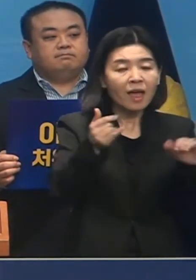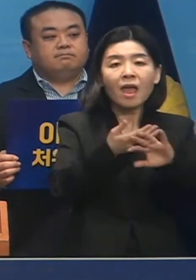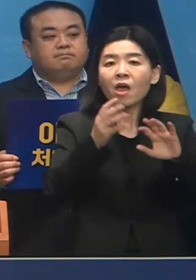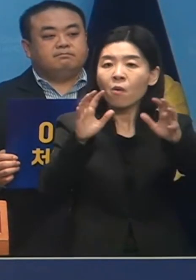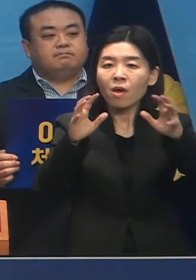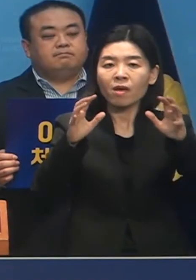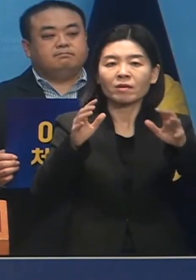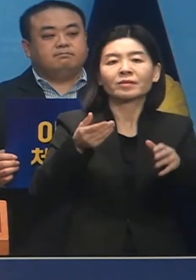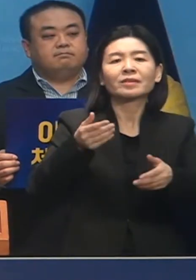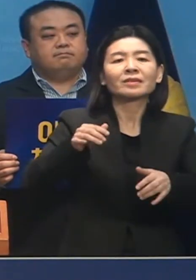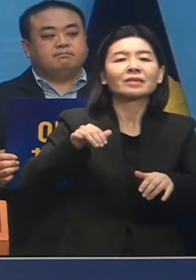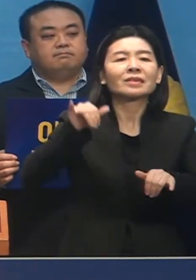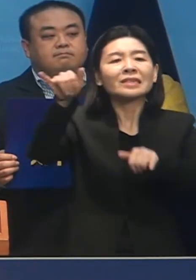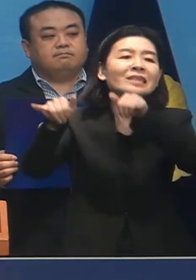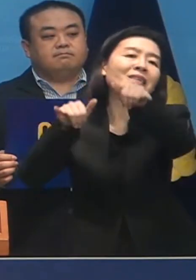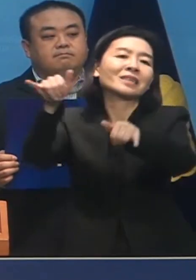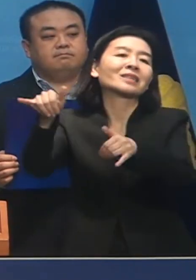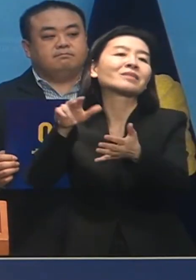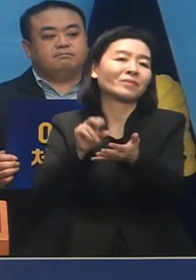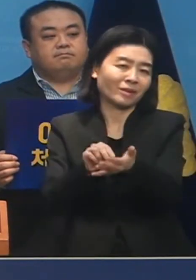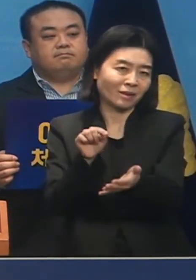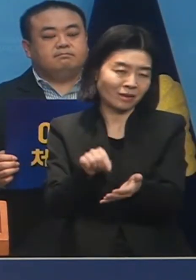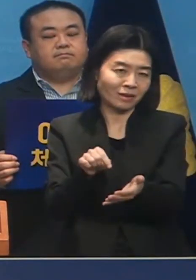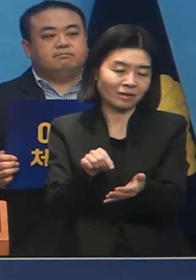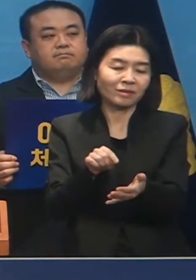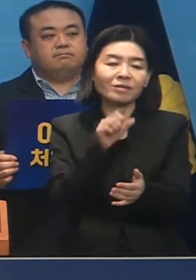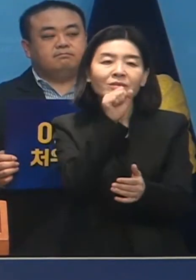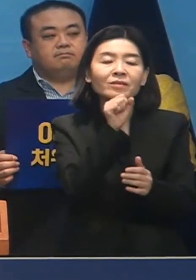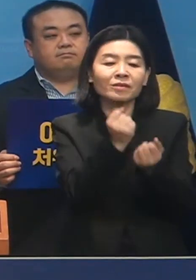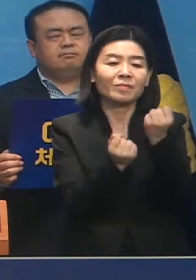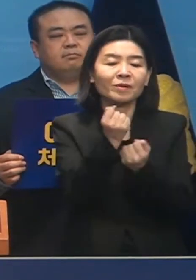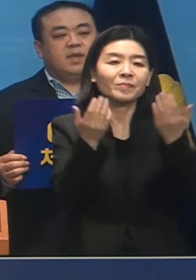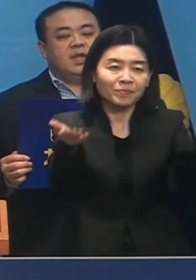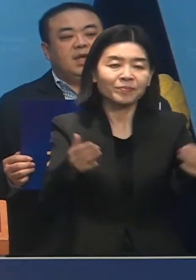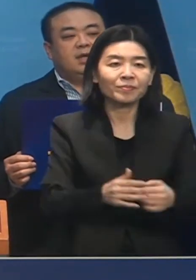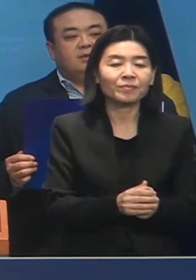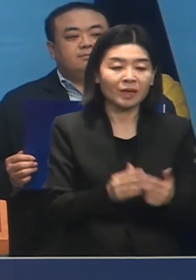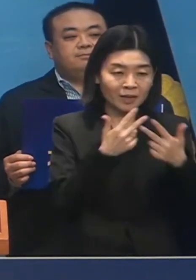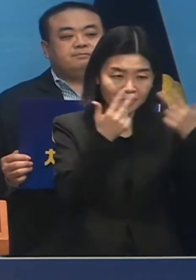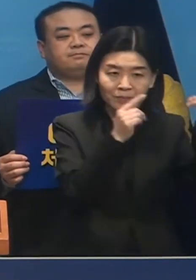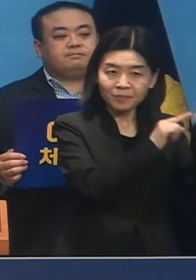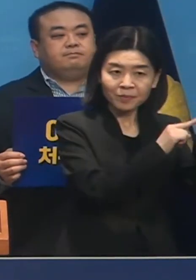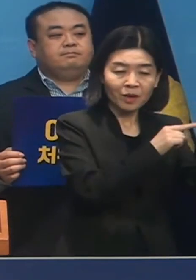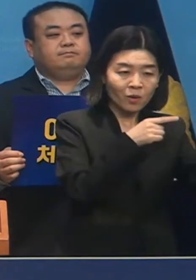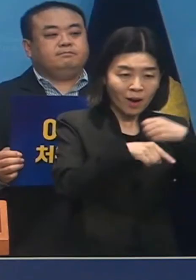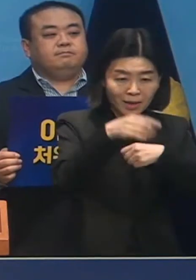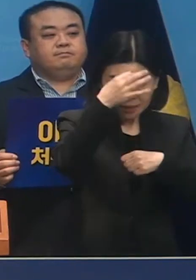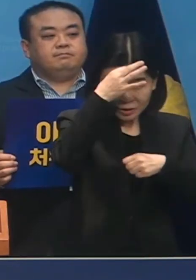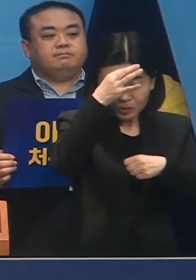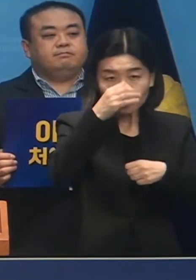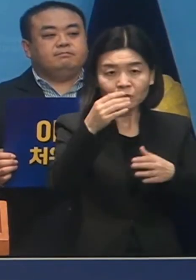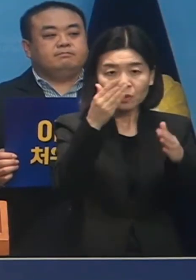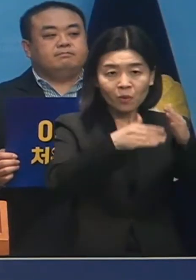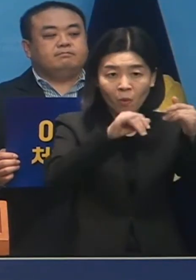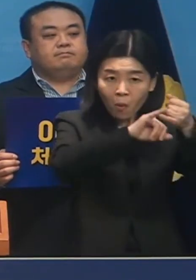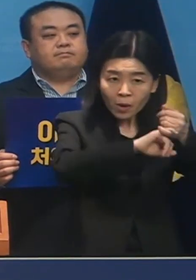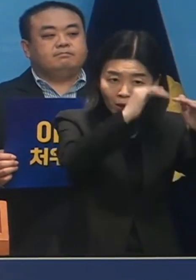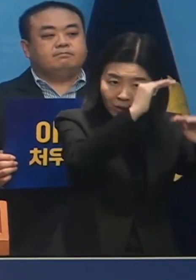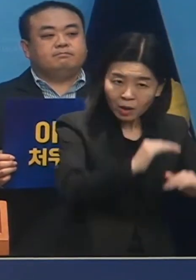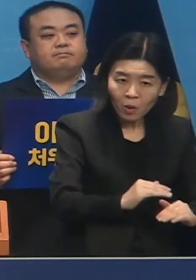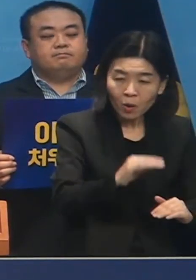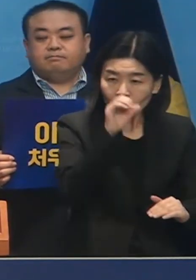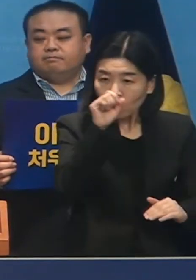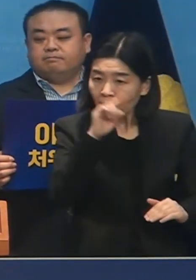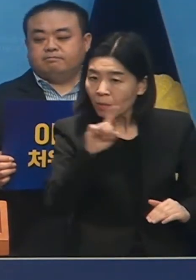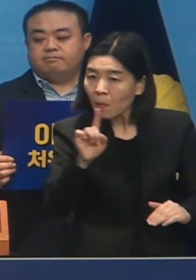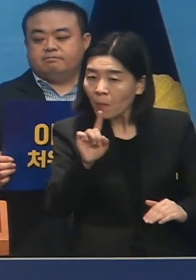낱낱이 설명을 하실 것 같습니다. 그리고 이제 저희가 이재명 후보 과학기술 공약 선호도 조사도 같이 진행을 했습니다. 이